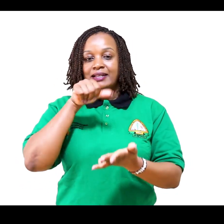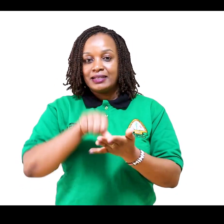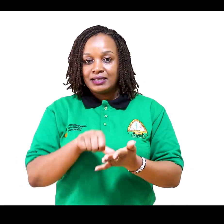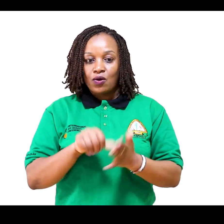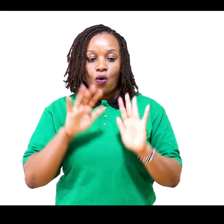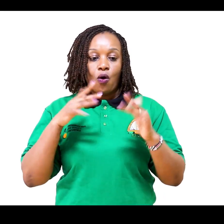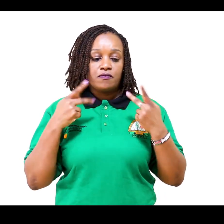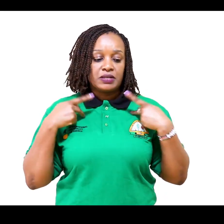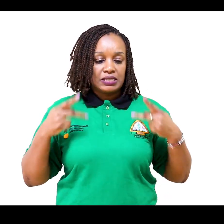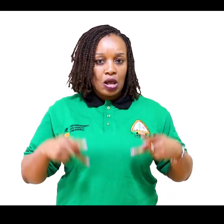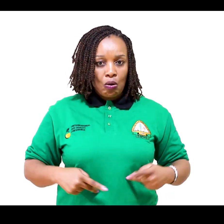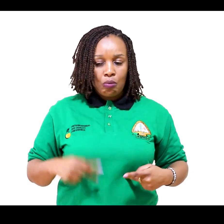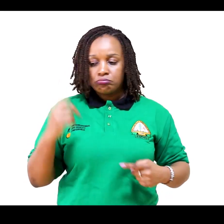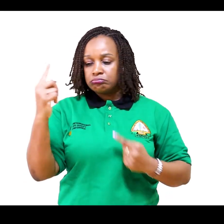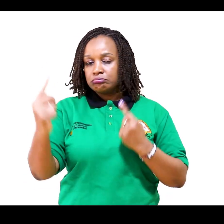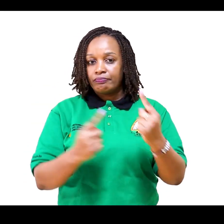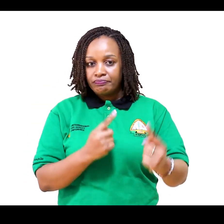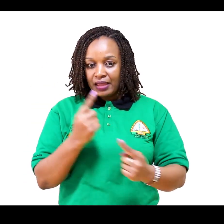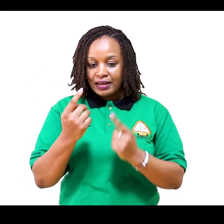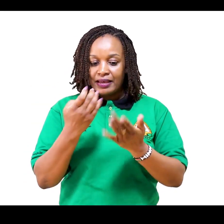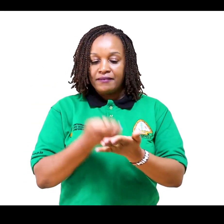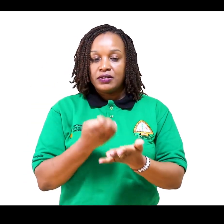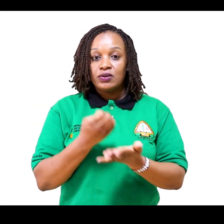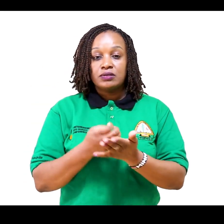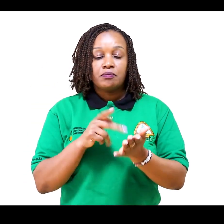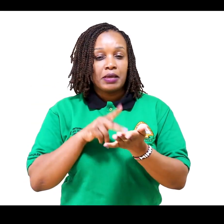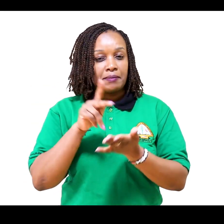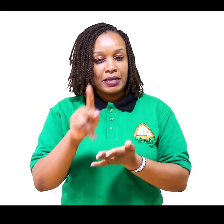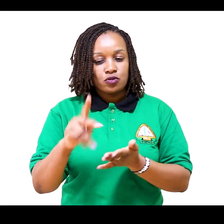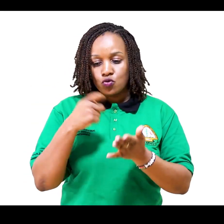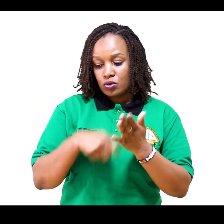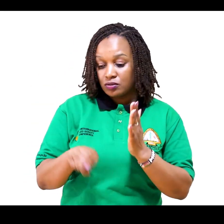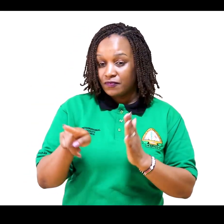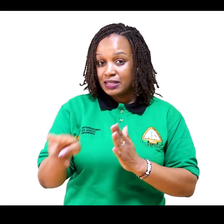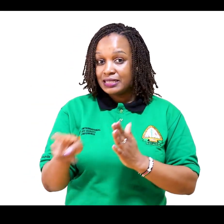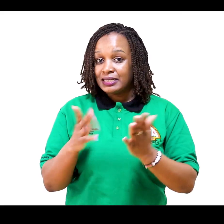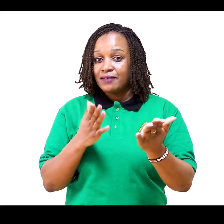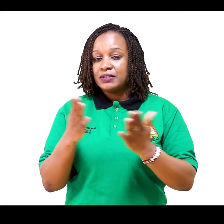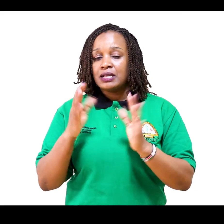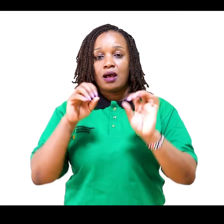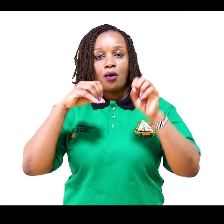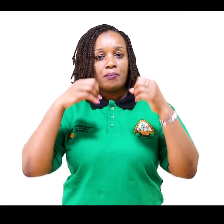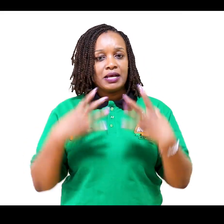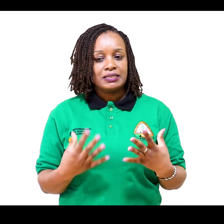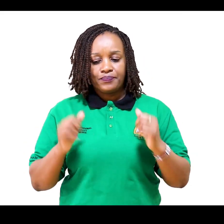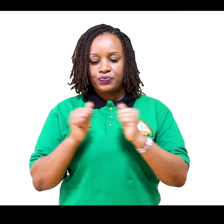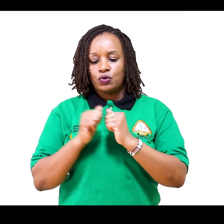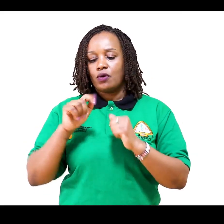matembezi ya kimwili na udhibitisho wa malipo. Gharama ya huduma hii ni shilingi 12,000